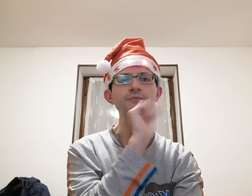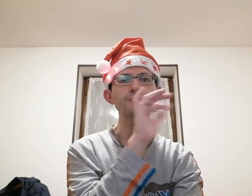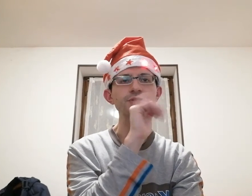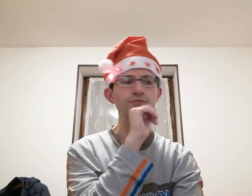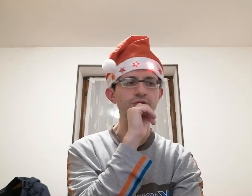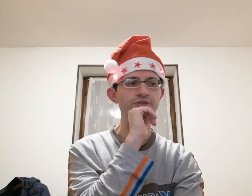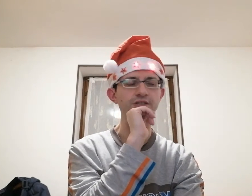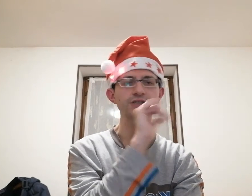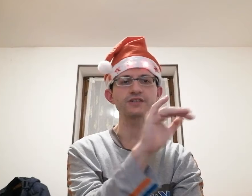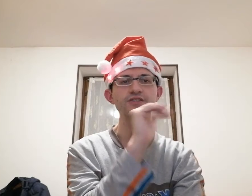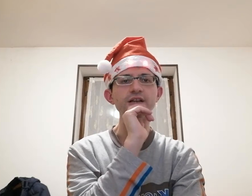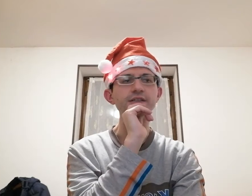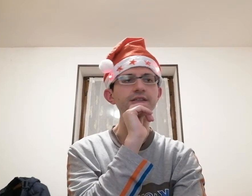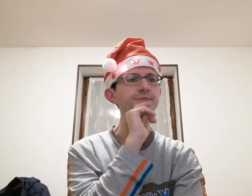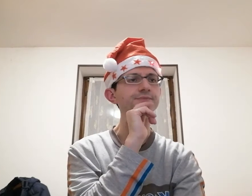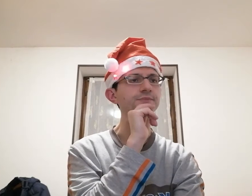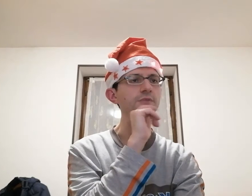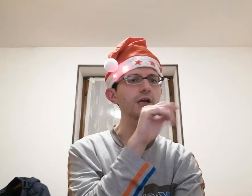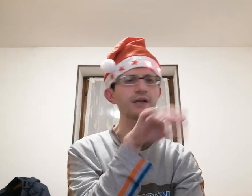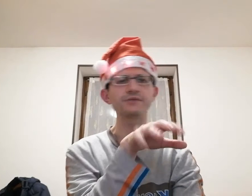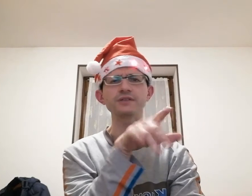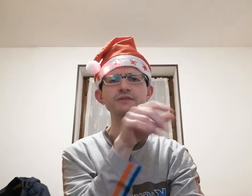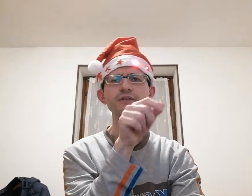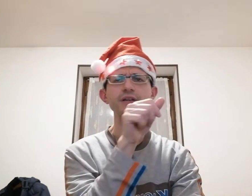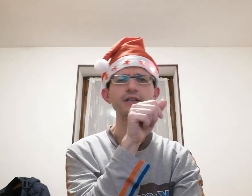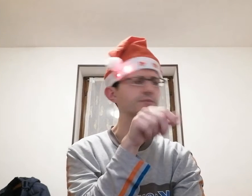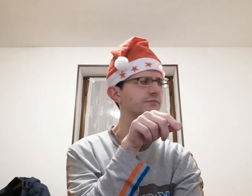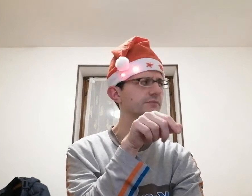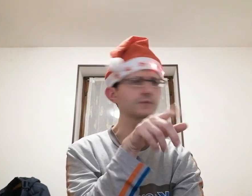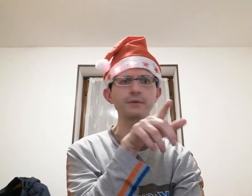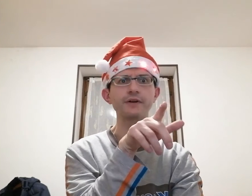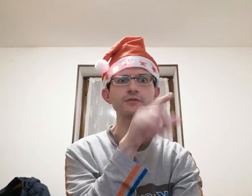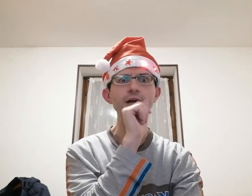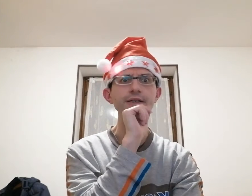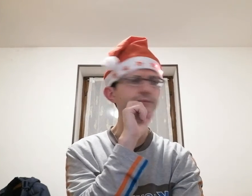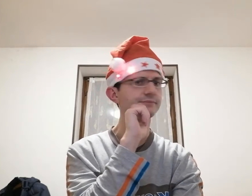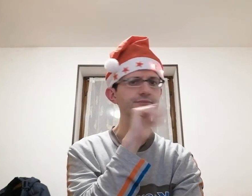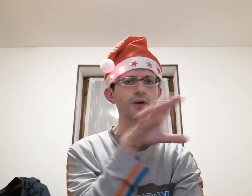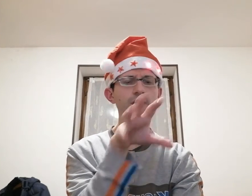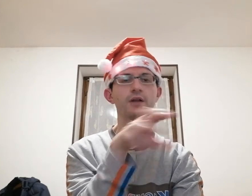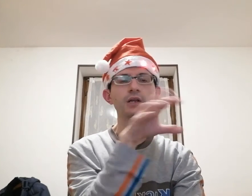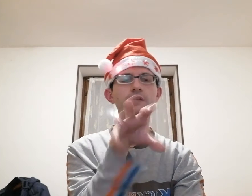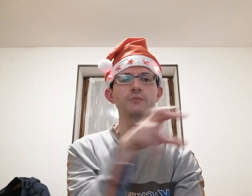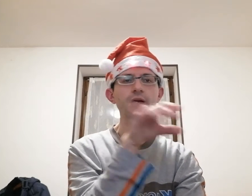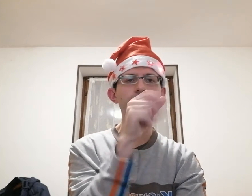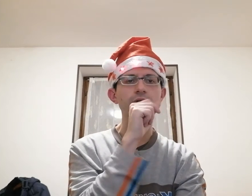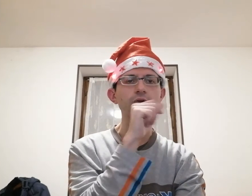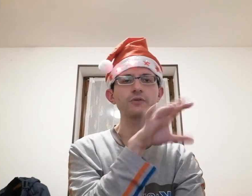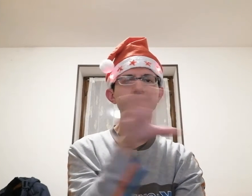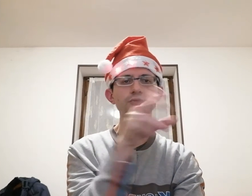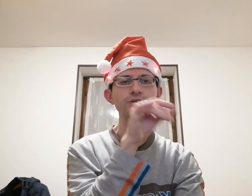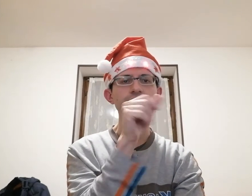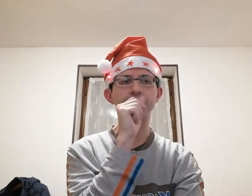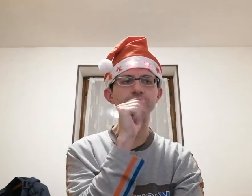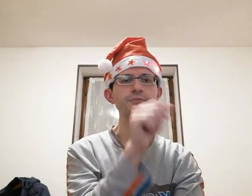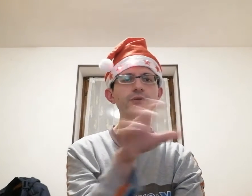E per alcune cosette interessanti, anzi una deve arrivare domani, poi domani proverò la cosa coordinato per